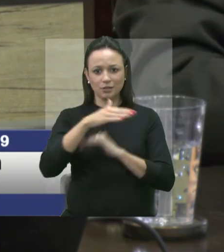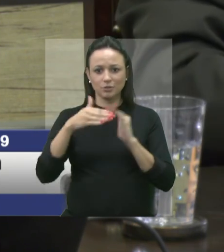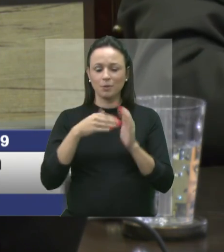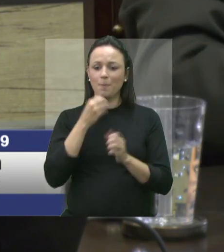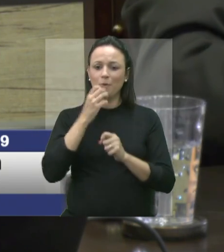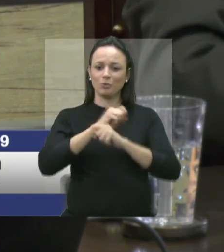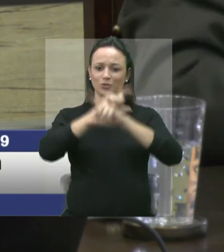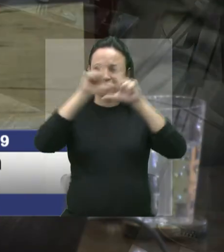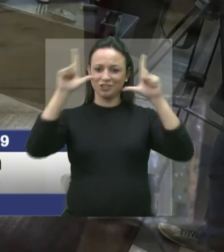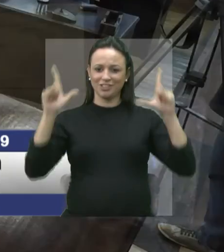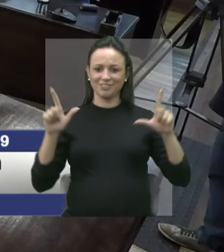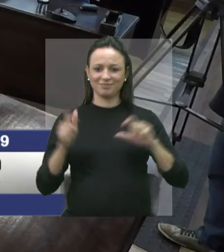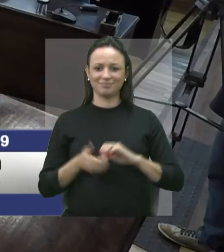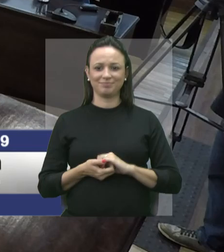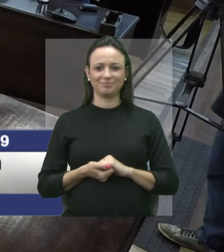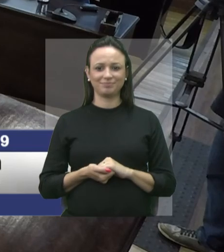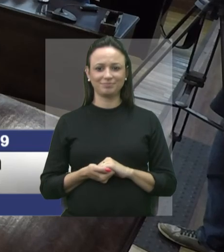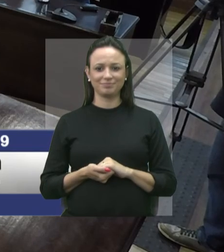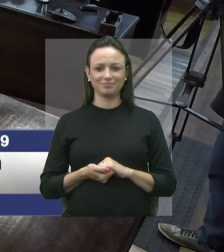bom dia.